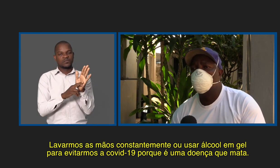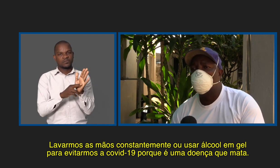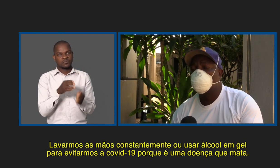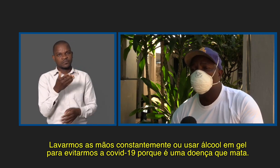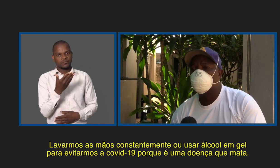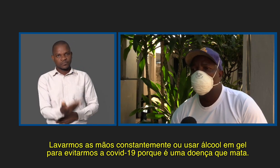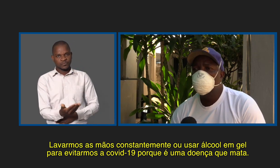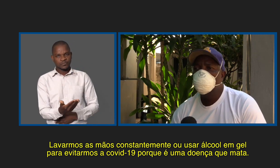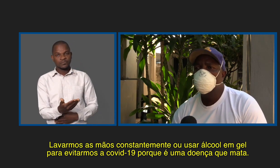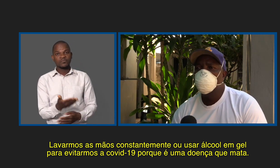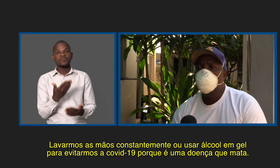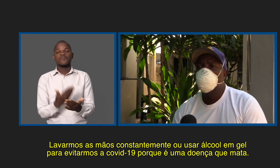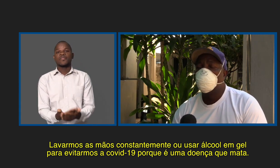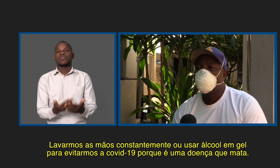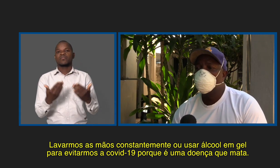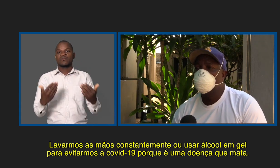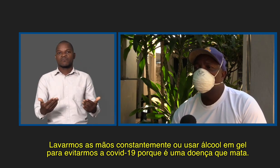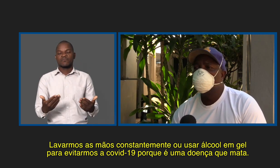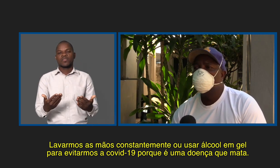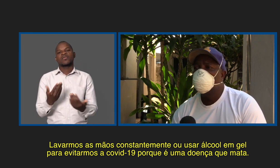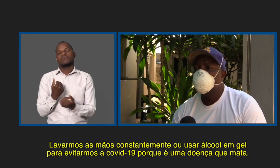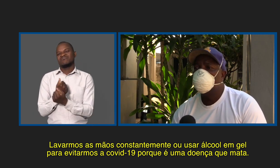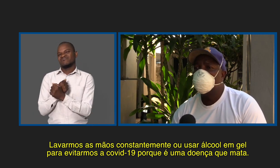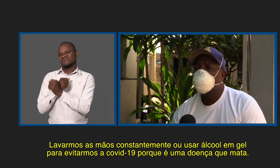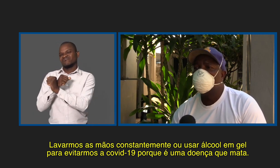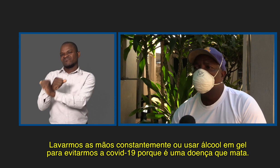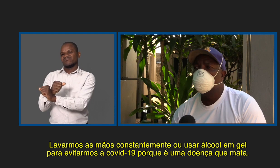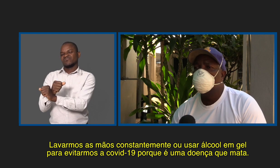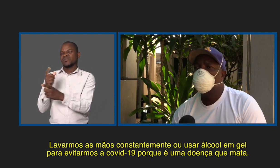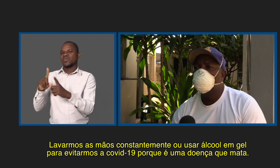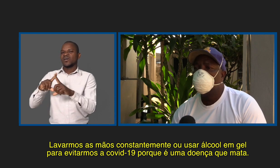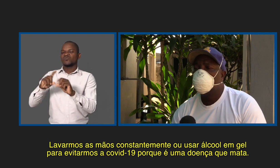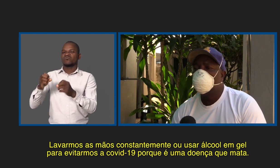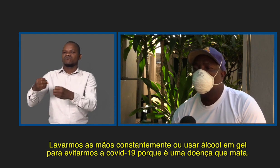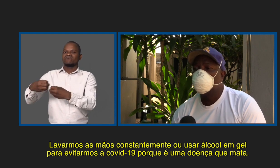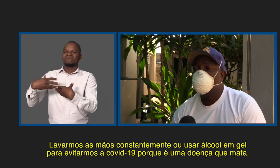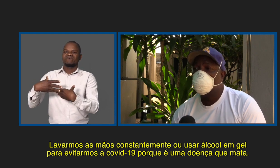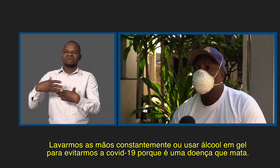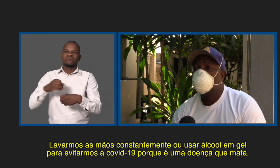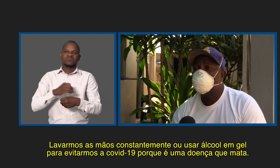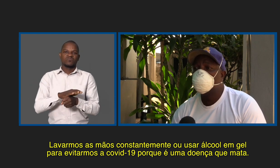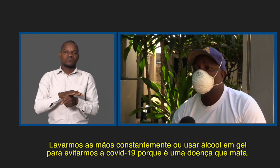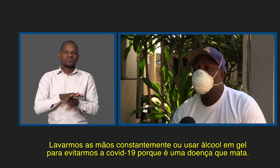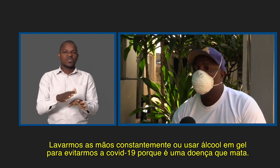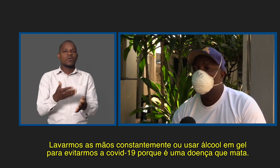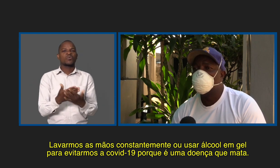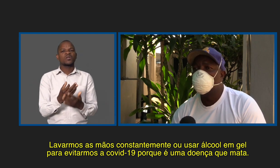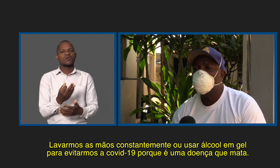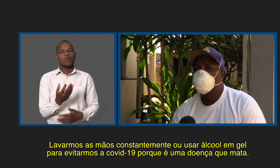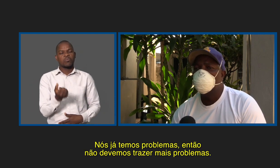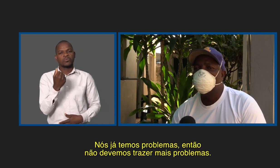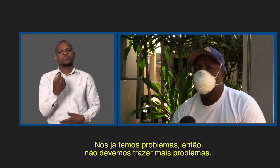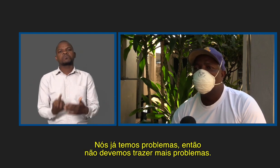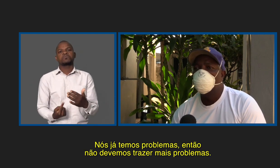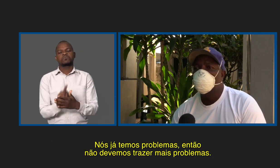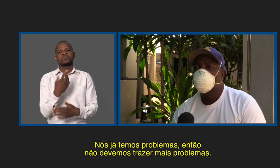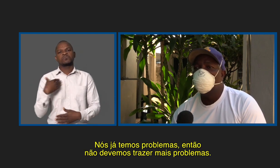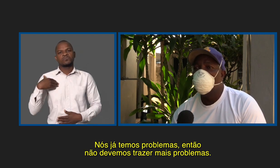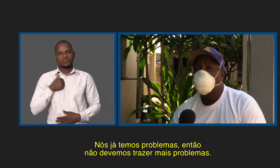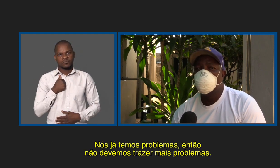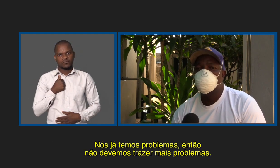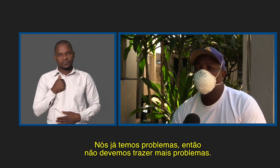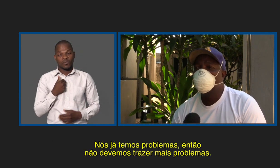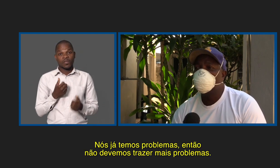o álcool em gel para podermos evitar o coronavírus porque é uma doença que mata. Então,